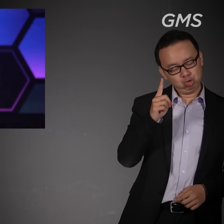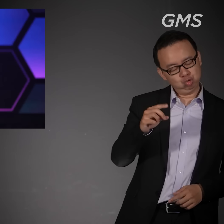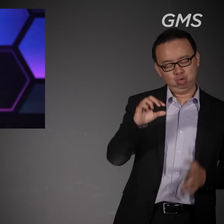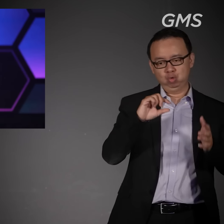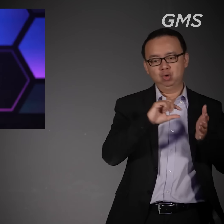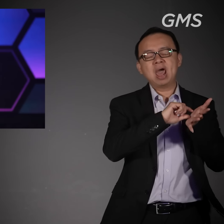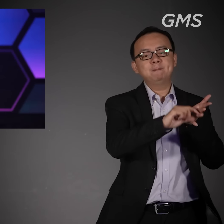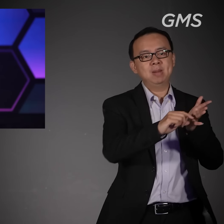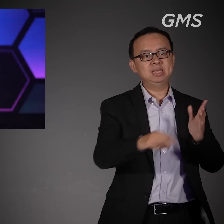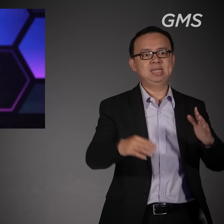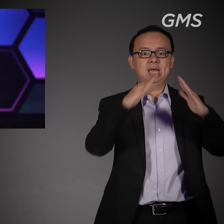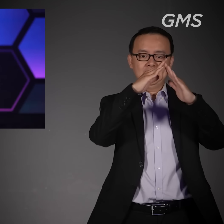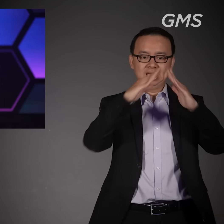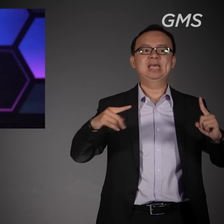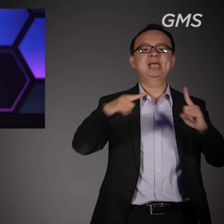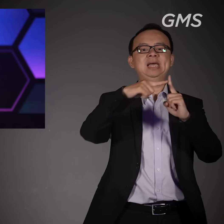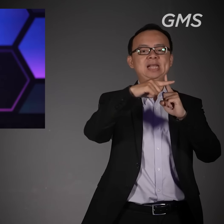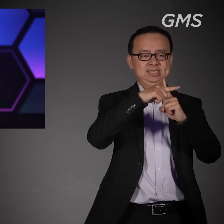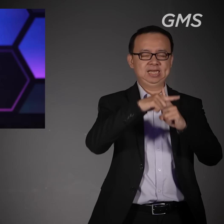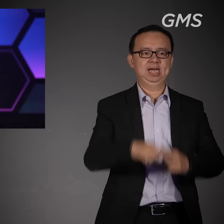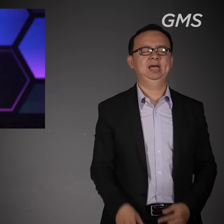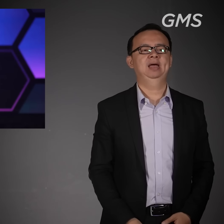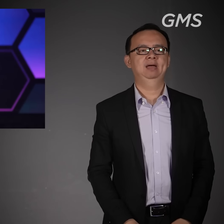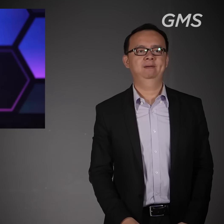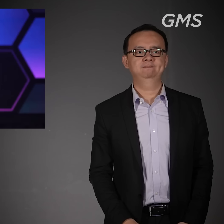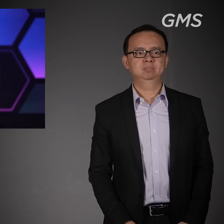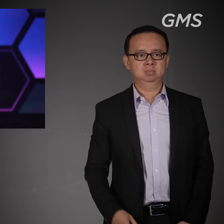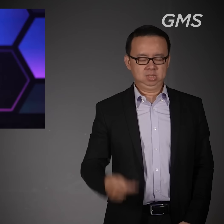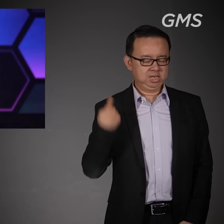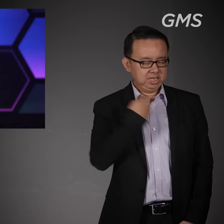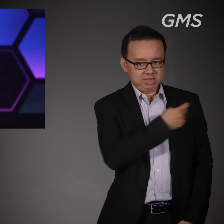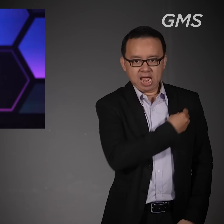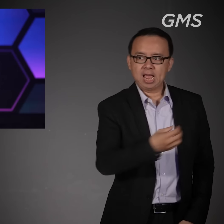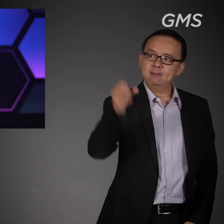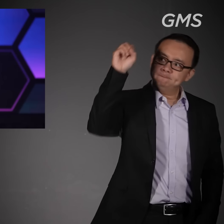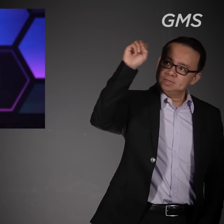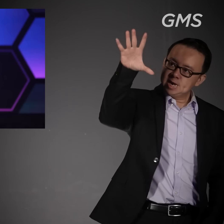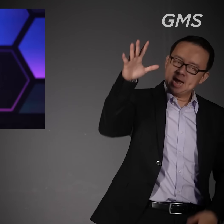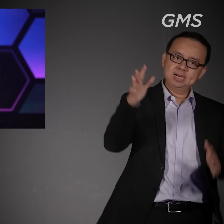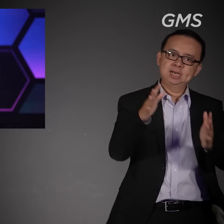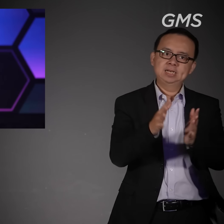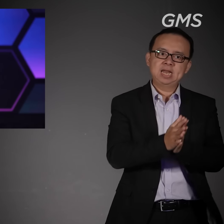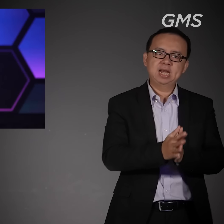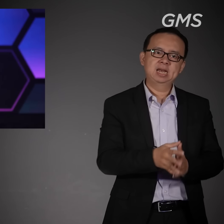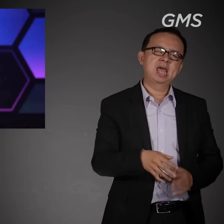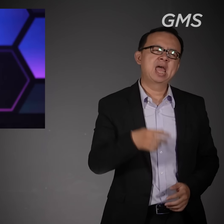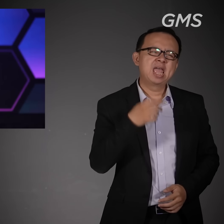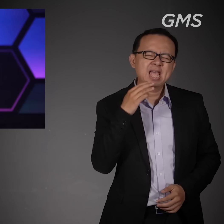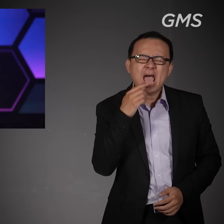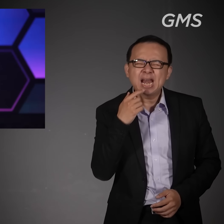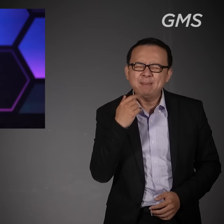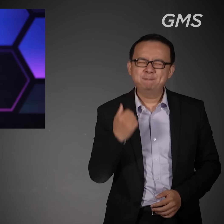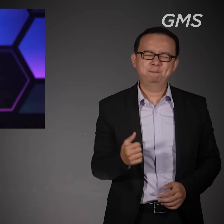Memang betul, sebagai terang dan garam kita nggak punya tembok. Terang itu nggak bisa